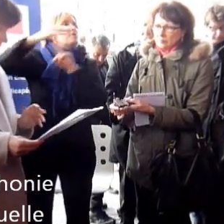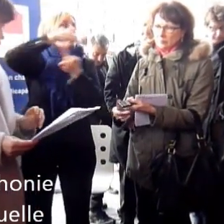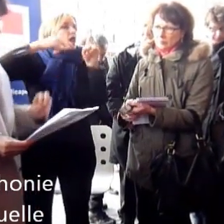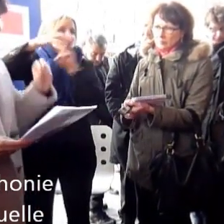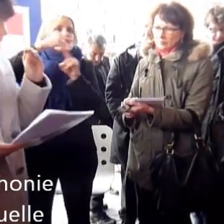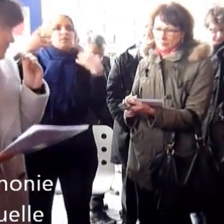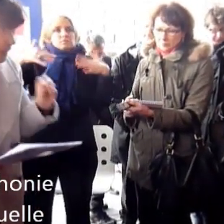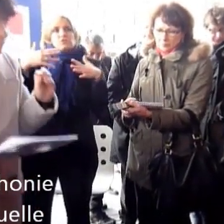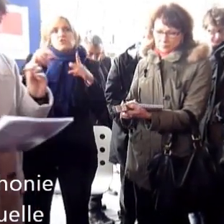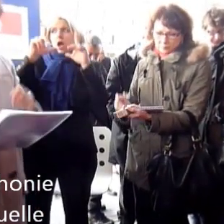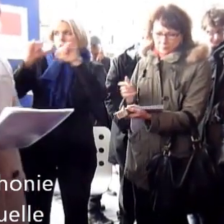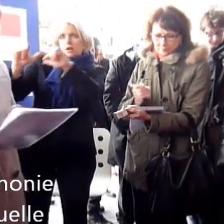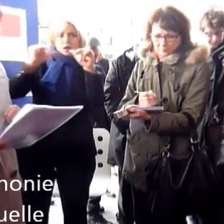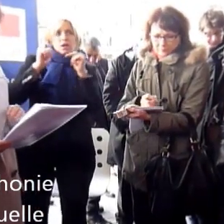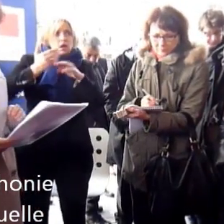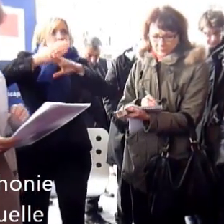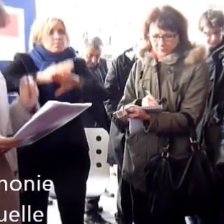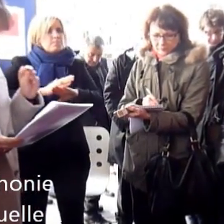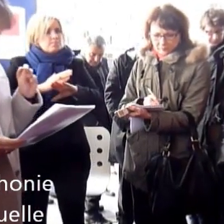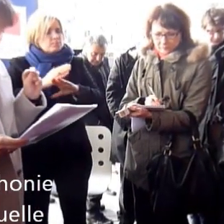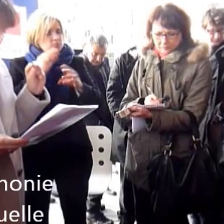qui existe aussi et qui est prévue